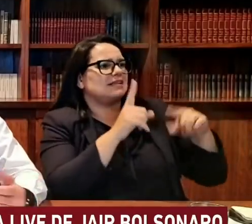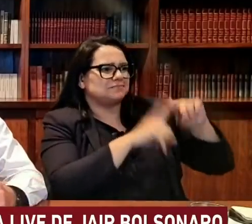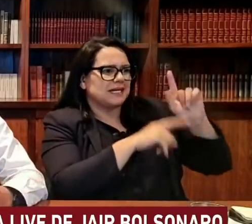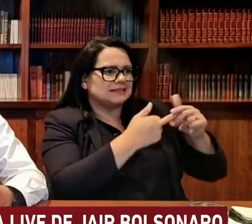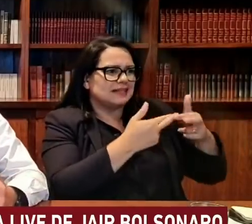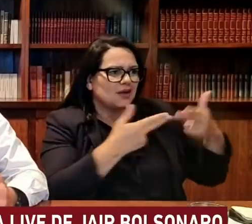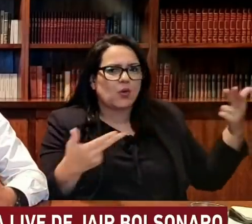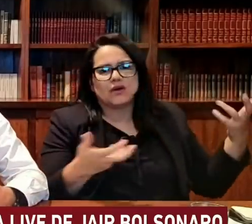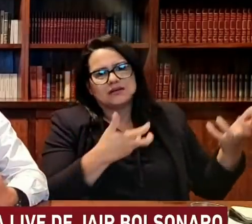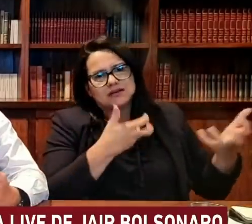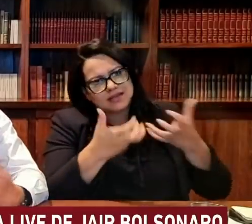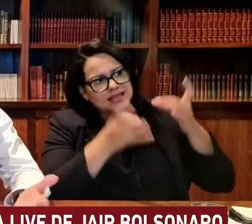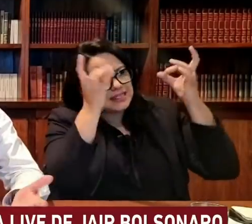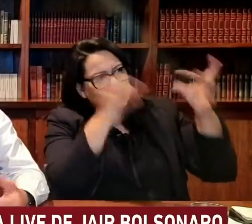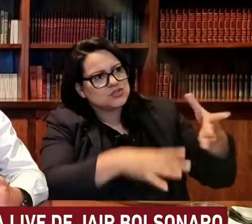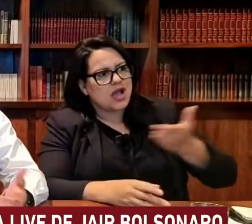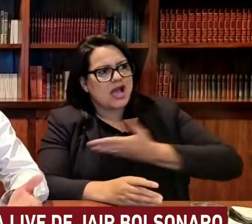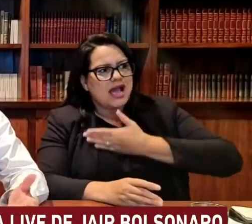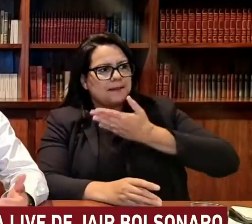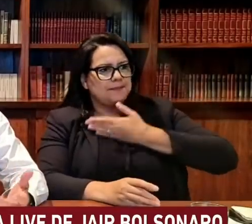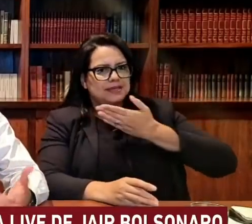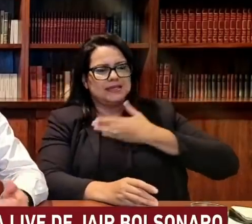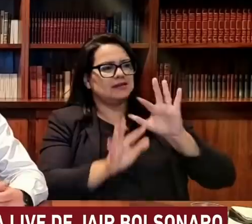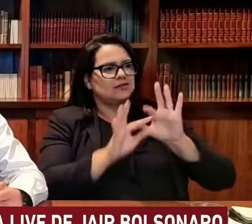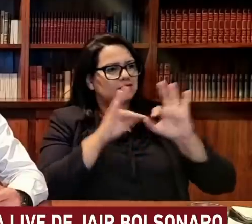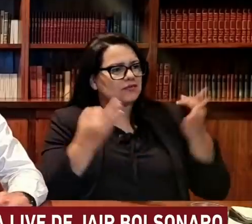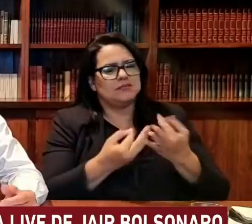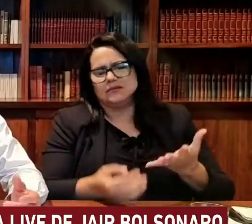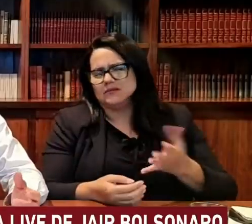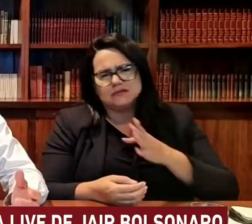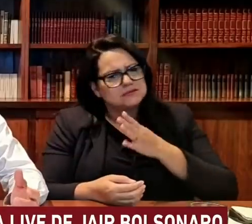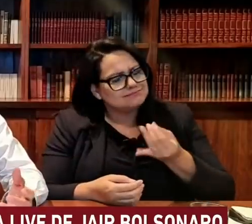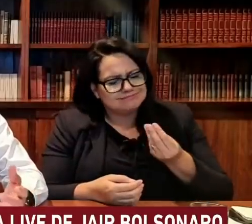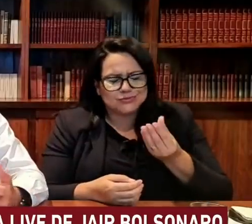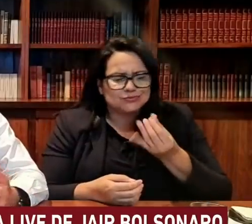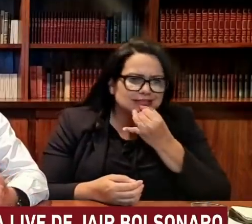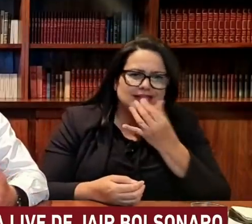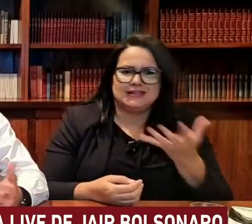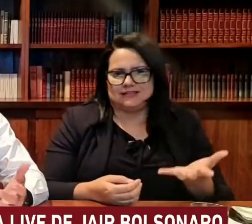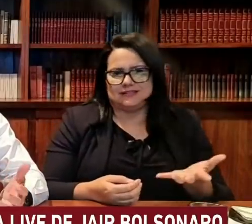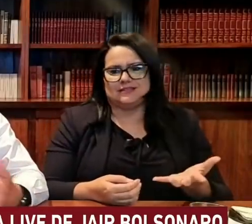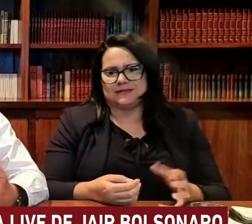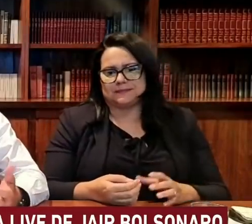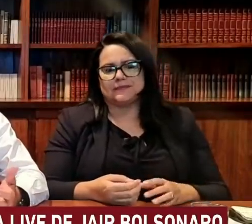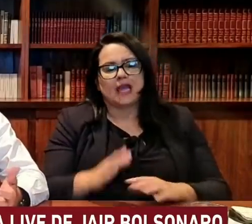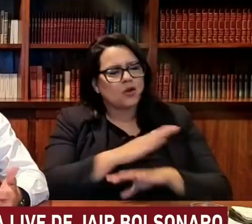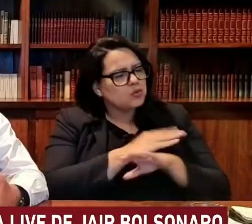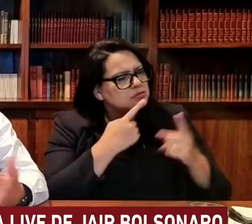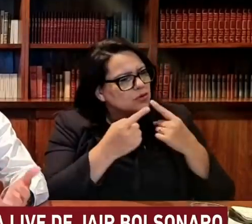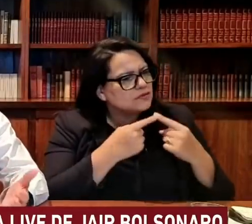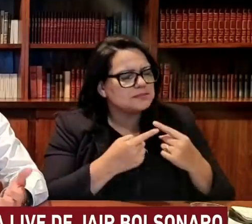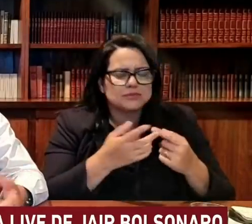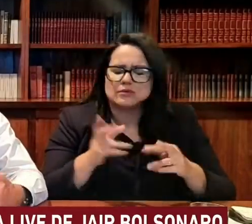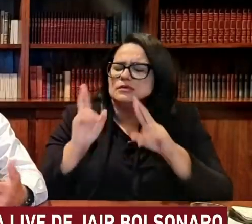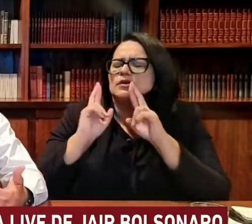objetos, deixou amigos, familiares, é muito triste. A gente, alguns que eu conversei ali, estavam